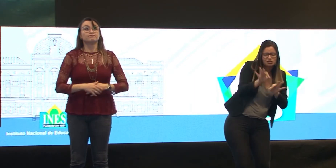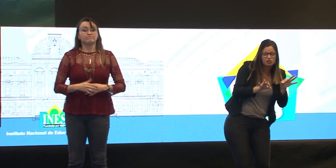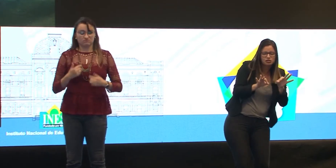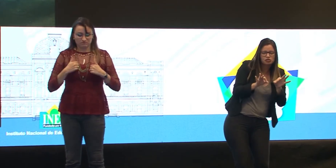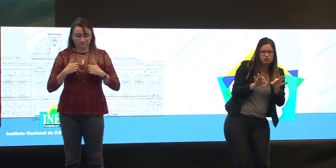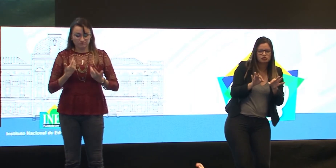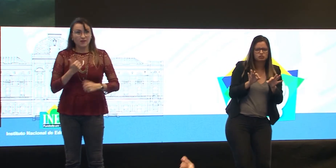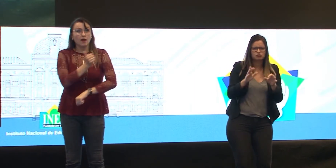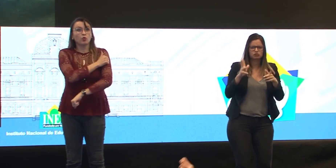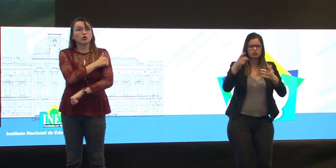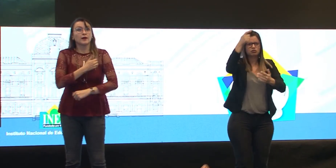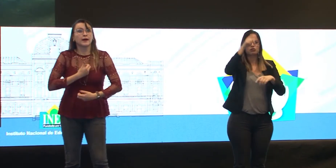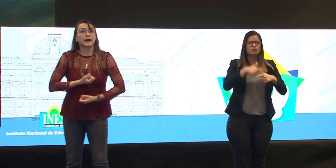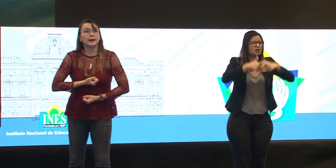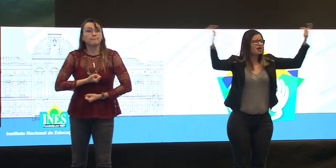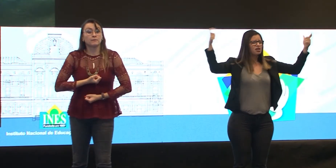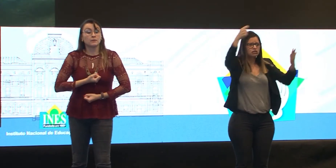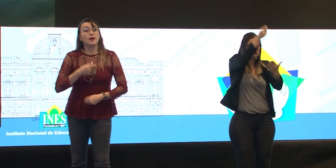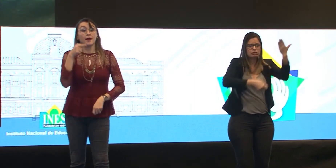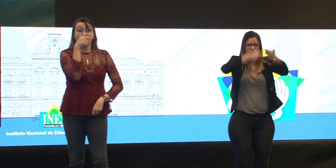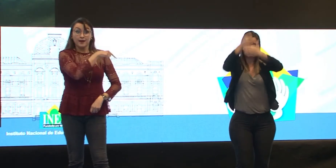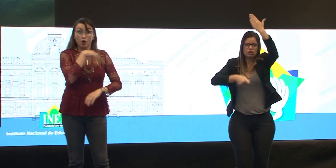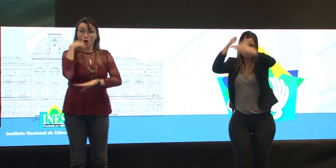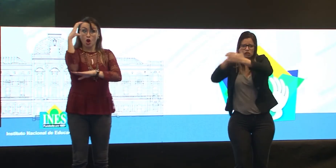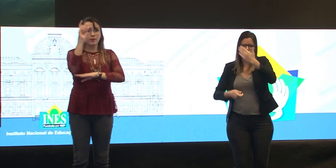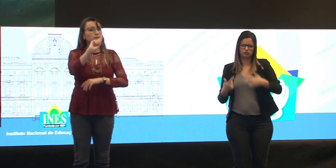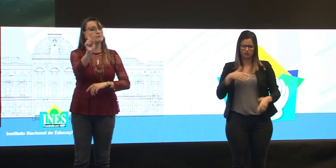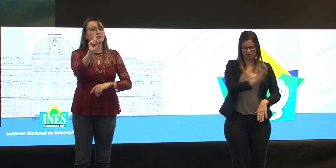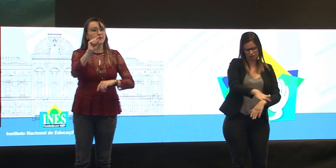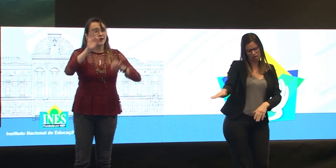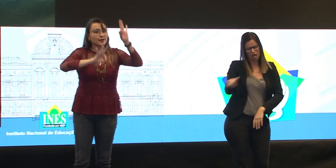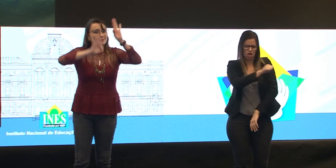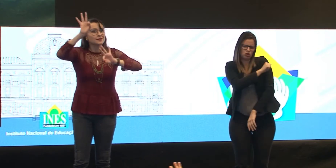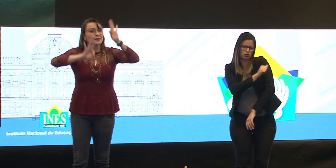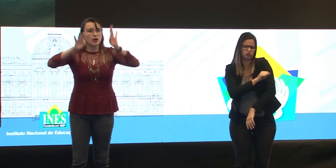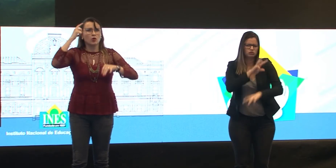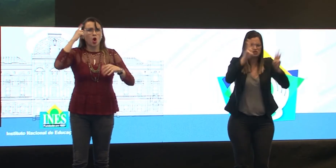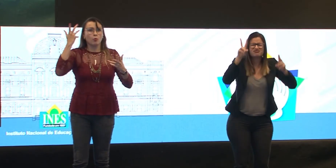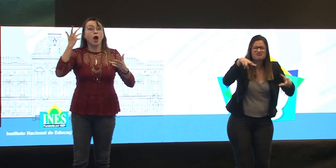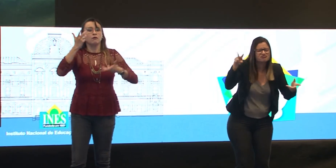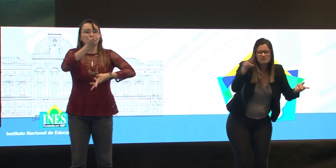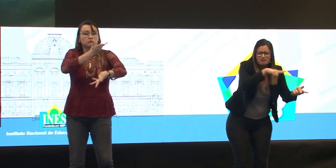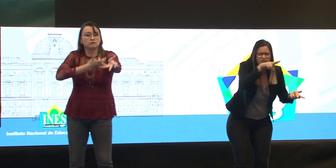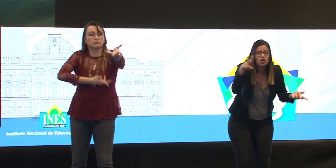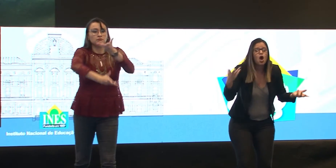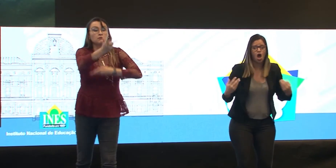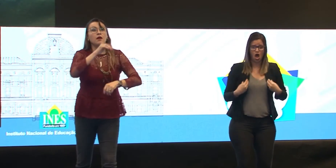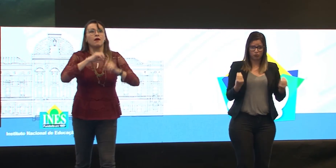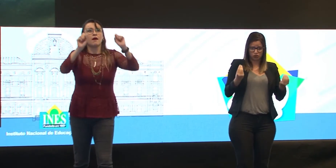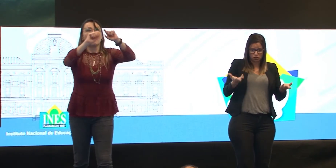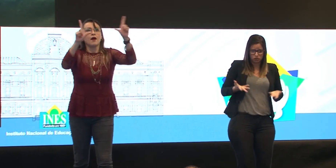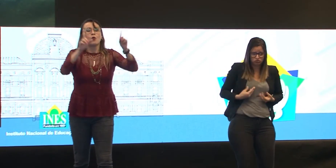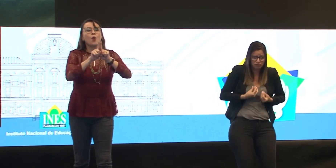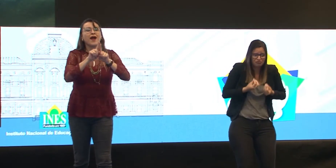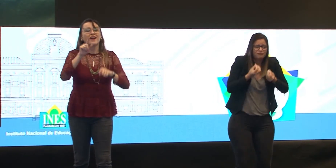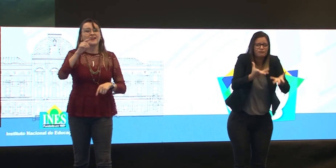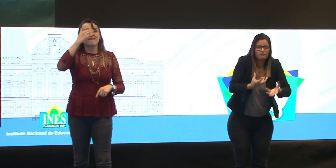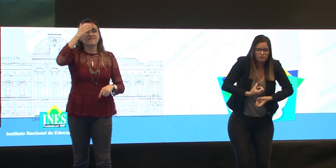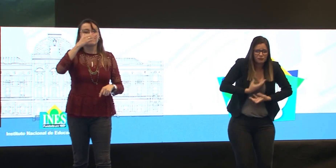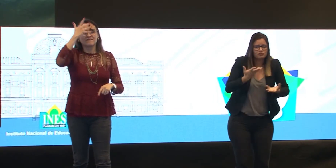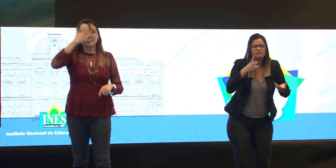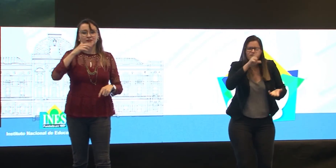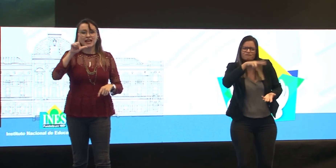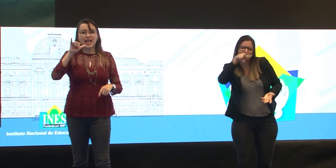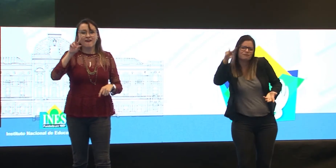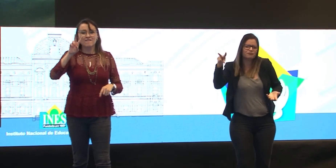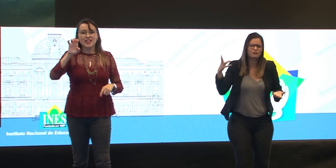de estratégias pedagógicas, de estratégias didático-pedagógicas que podem ser oferecidas de apoio para os professores